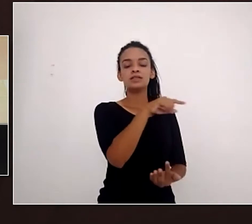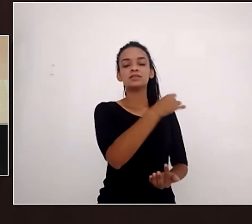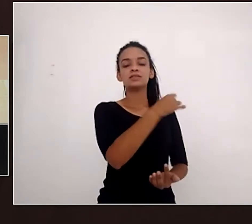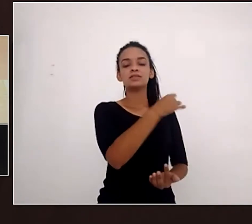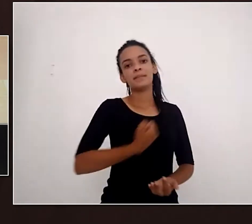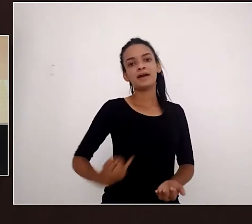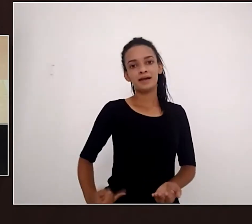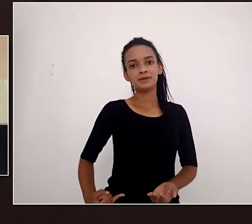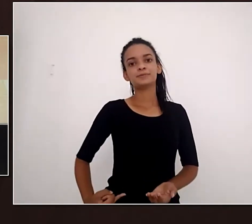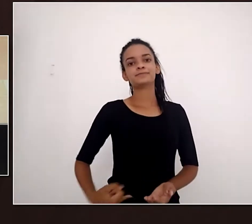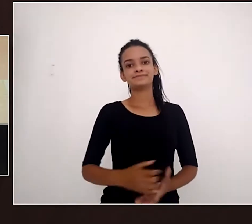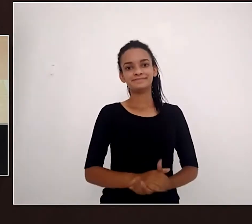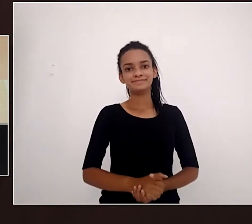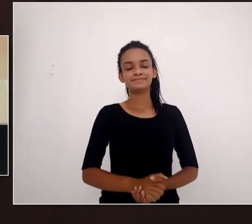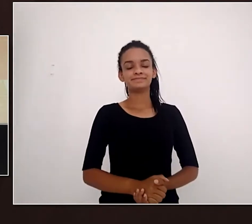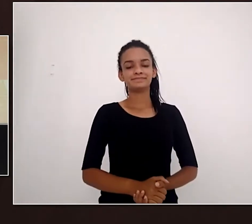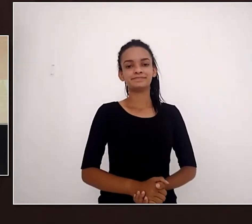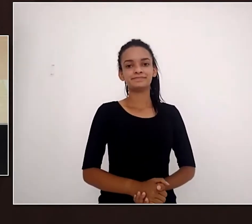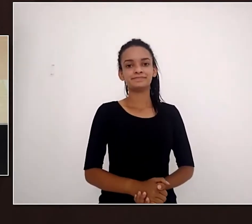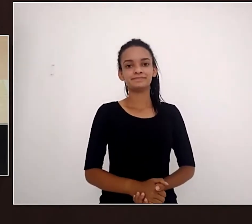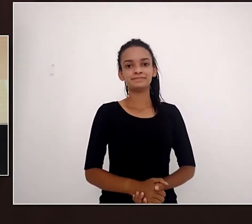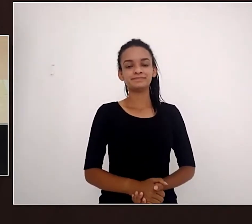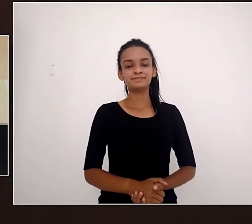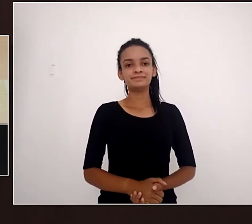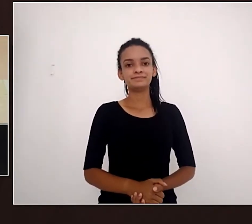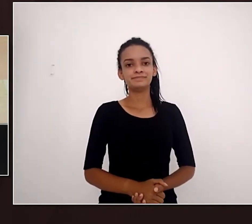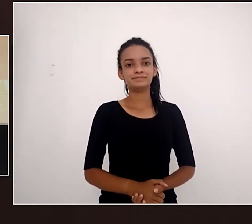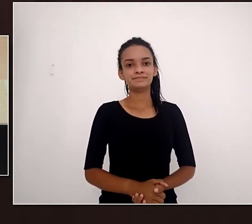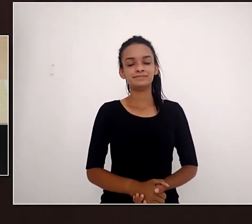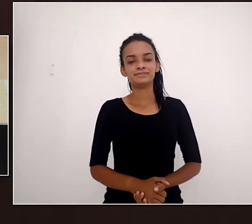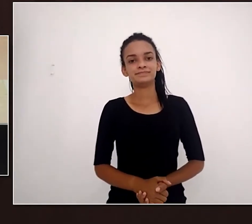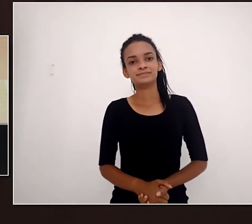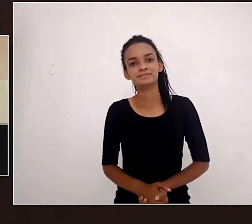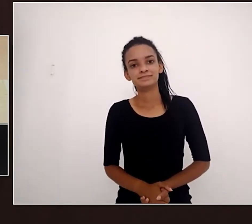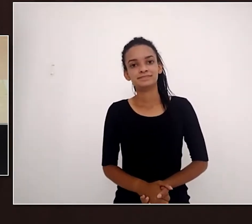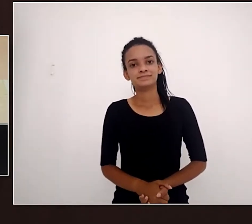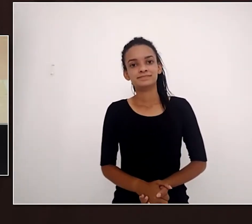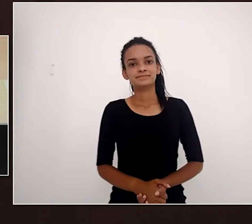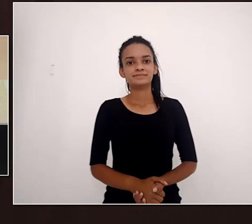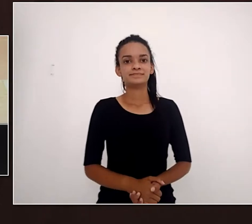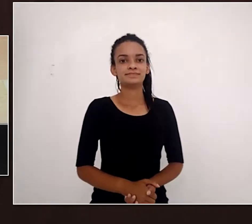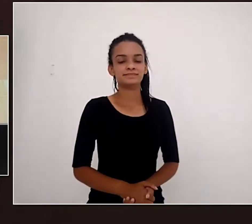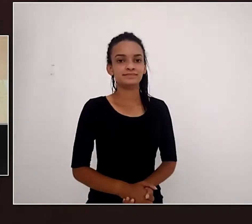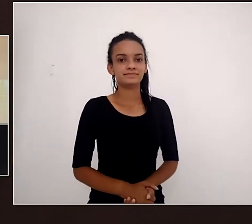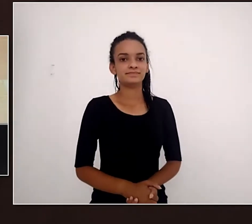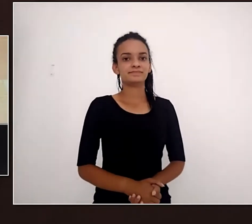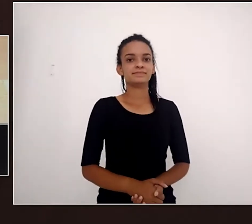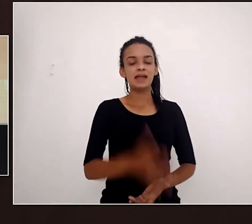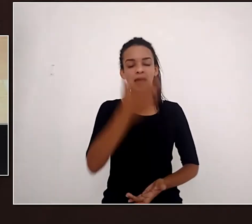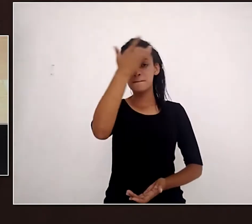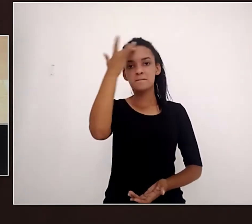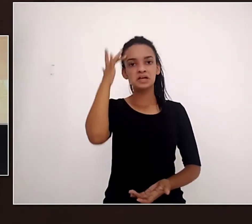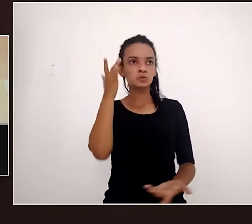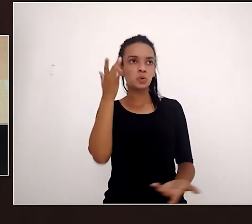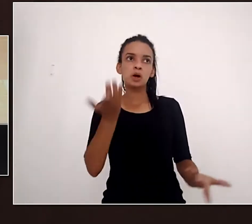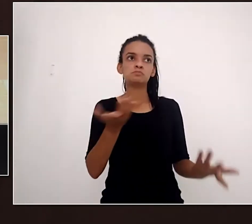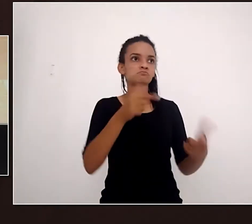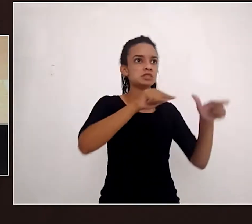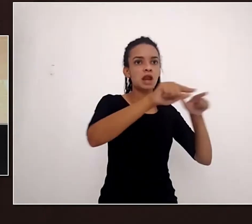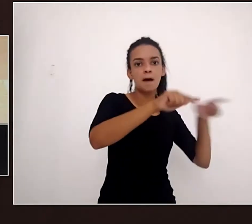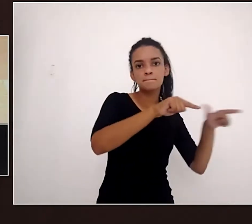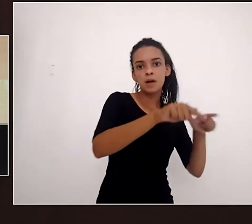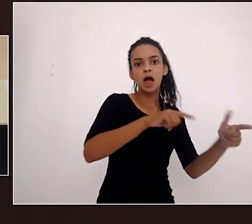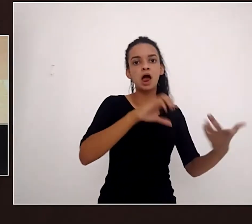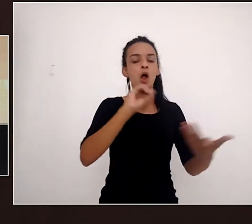imperador Nero. Eram os que estavam, né, trabalhavam no palácio, eram ou oficiais